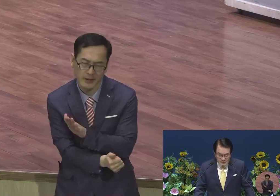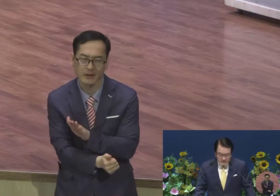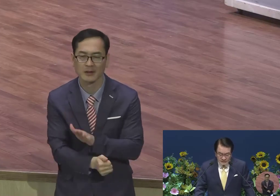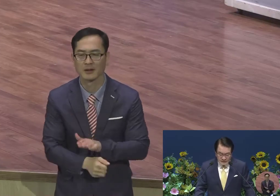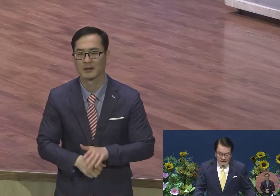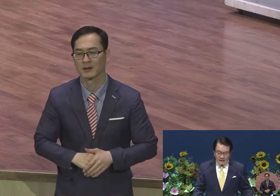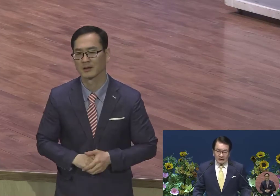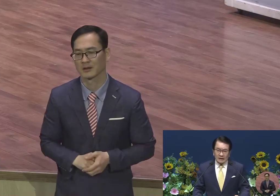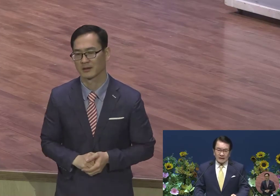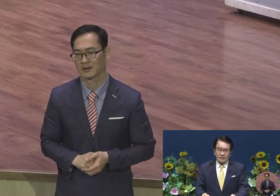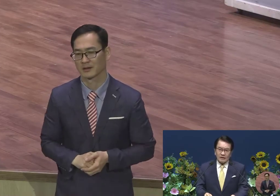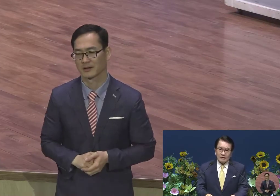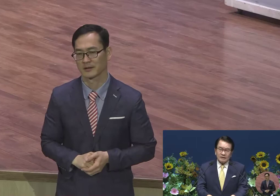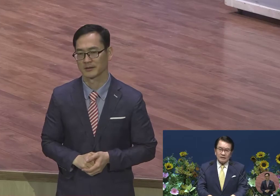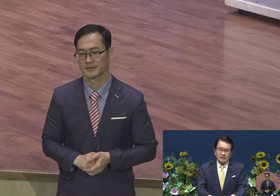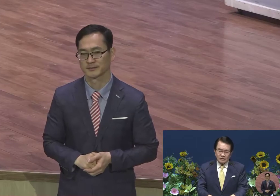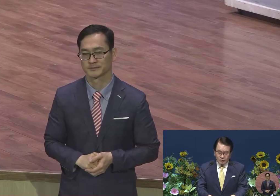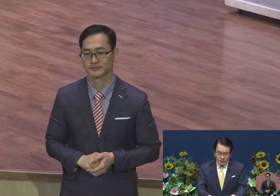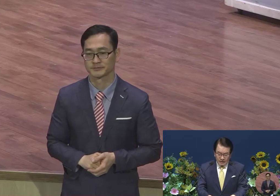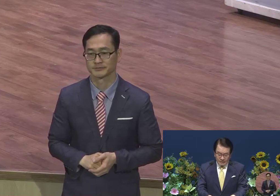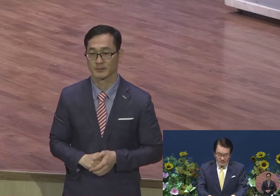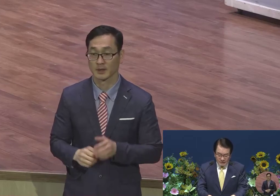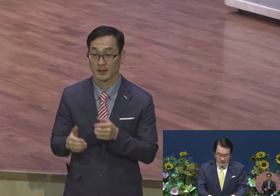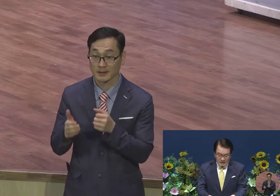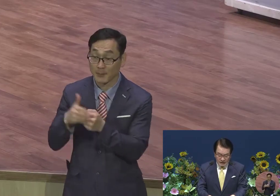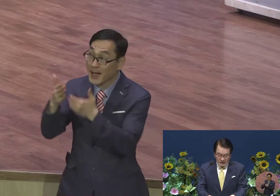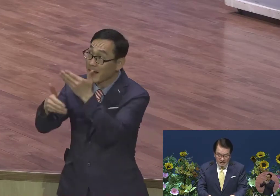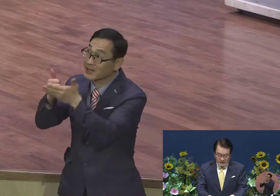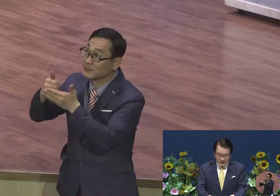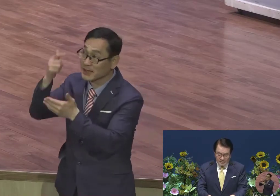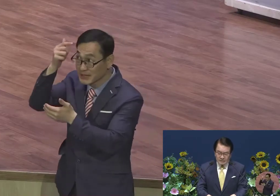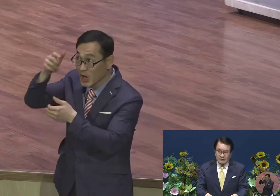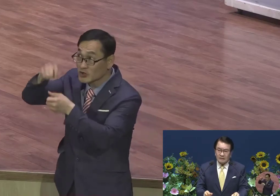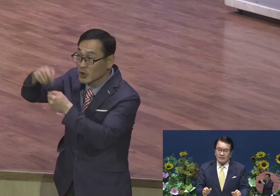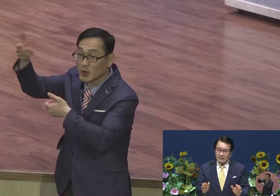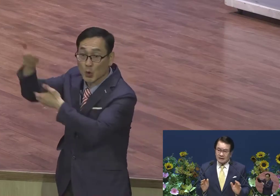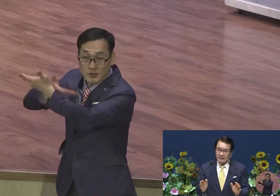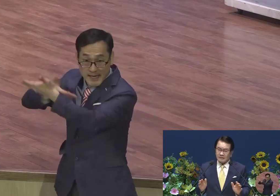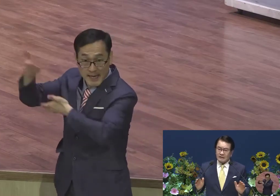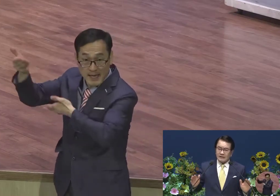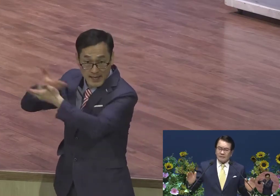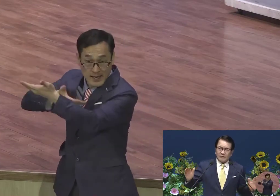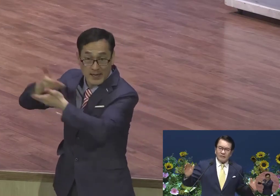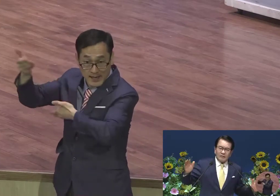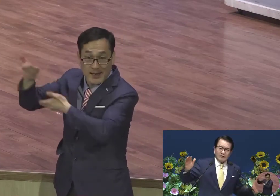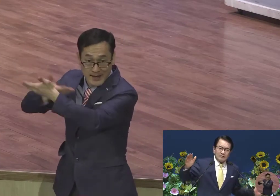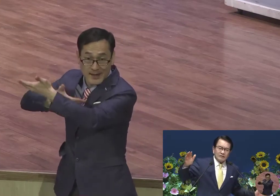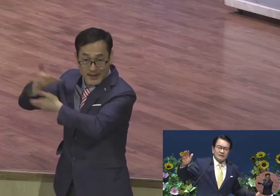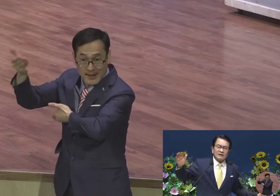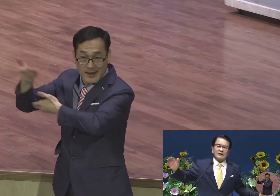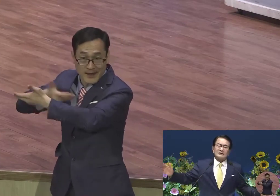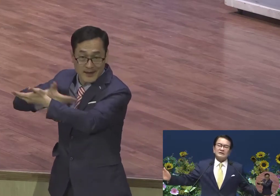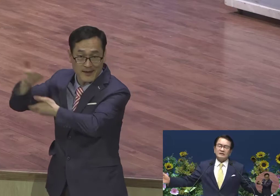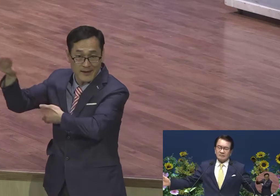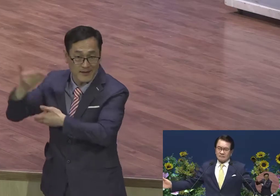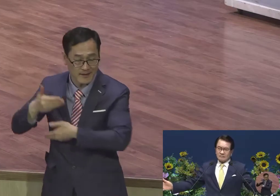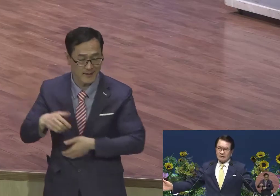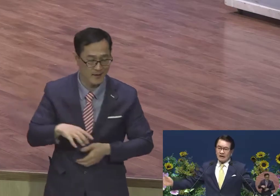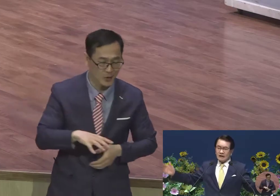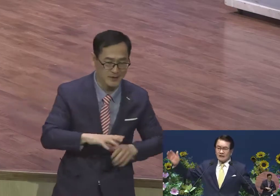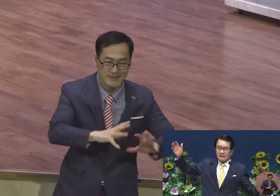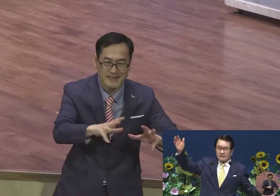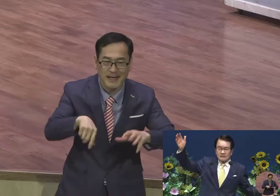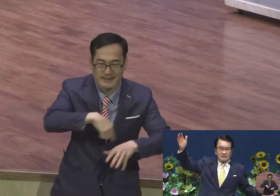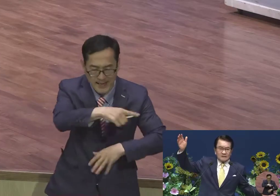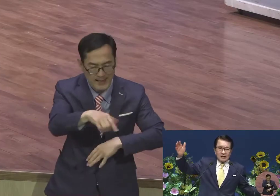그래서 하나님과 영적 교제하면서 이 땅에 살면서 어떻게 해요. 모든 것 다 다스리도록